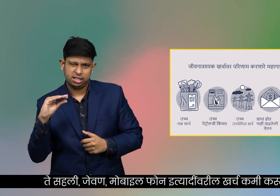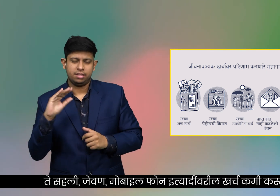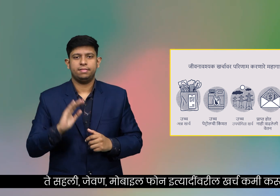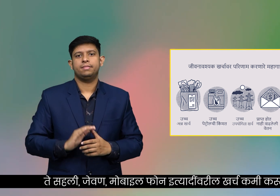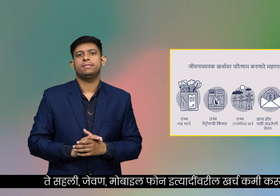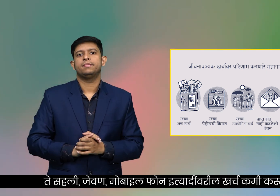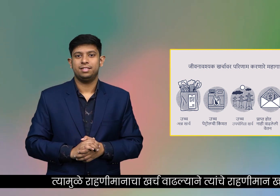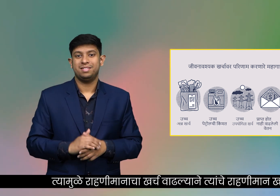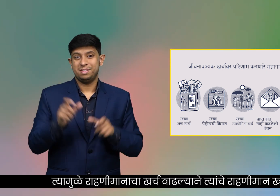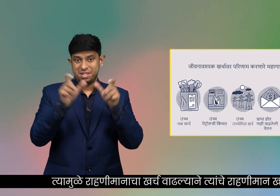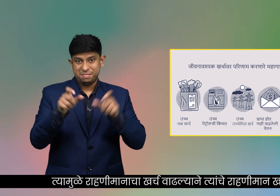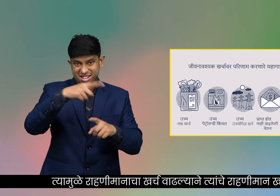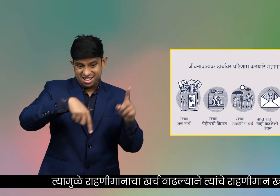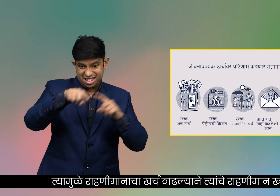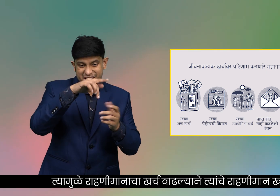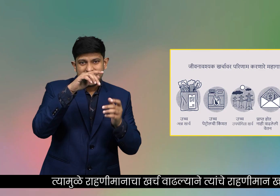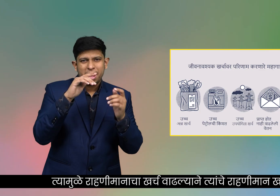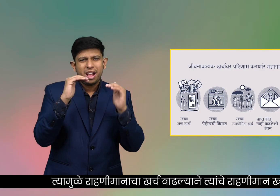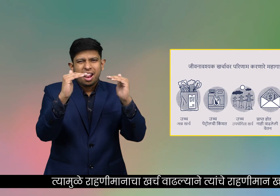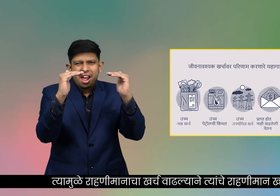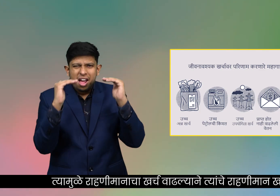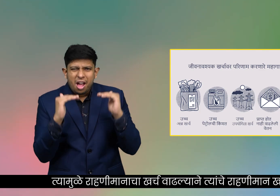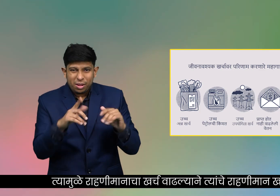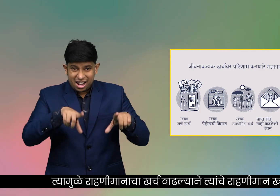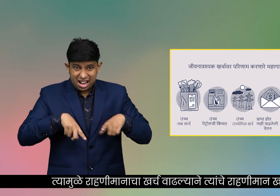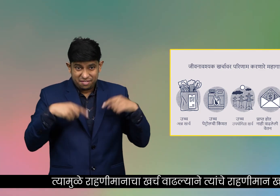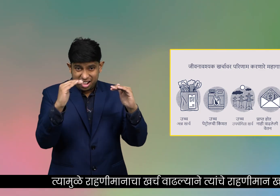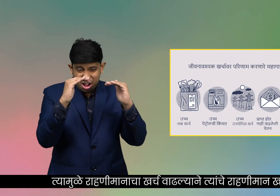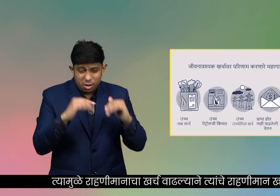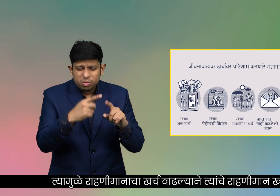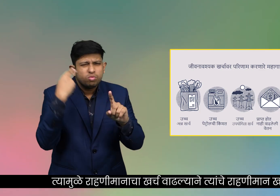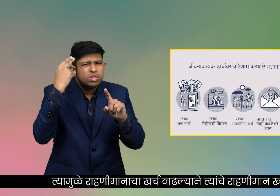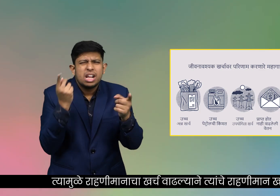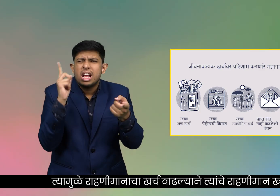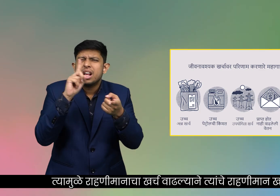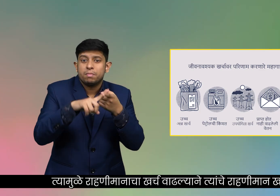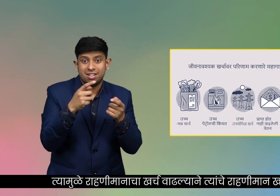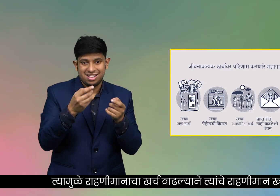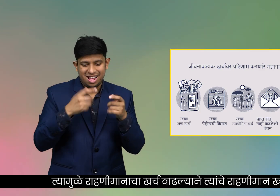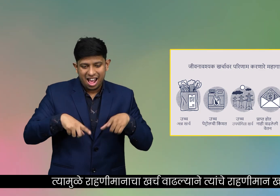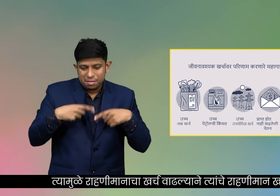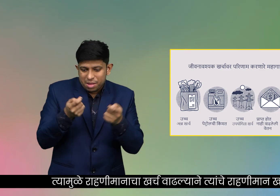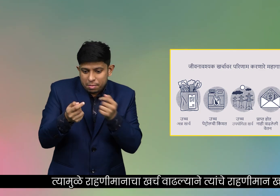शकतात. त्यामुळे राहणीमानाचा खर्च वाढल्याने त्याचे राहणीमान खालावते.